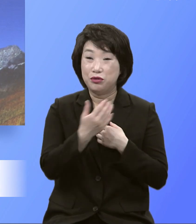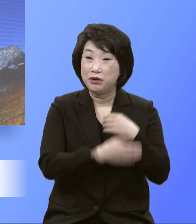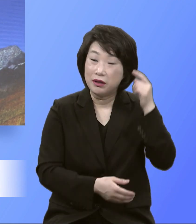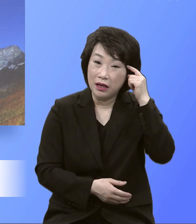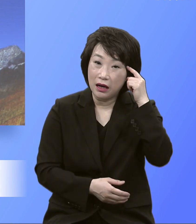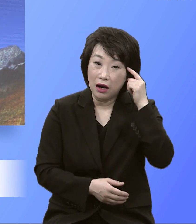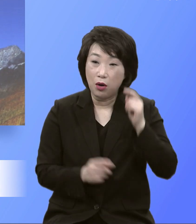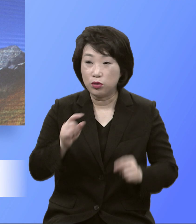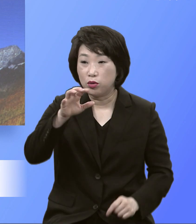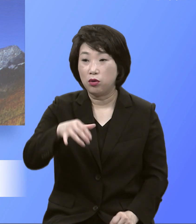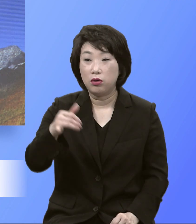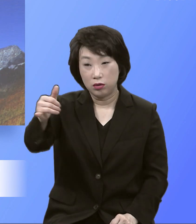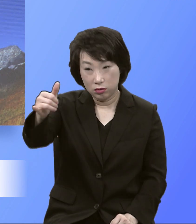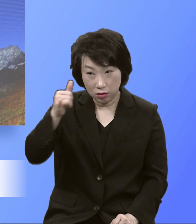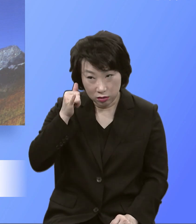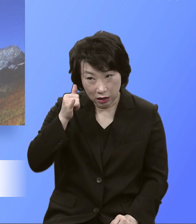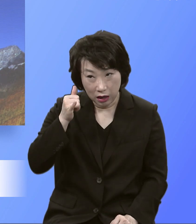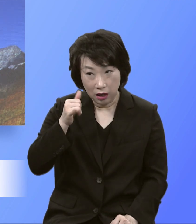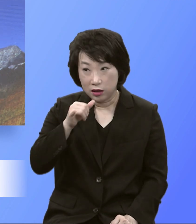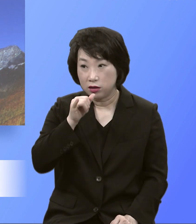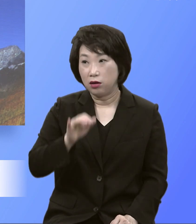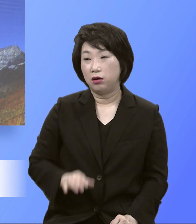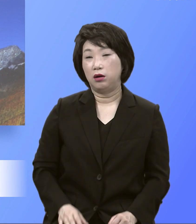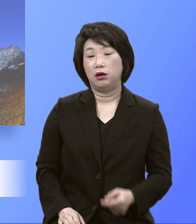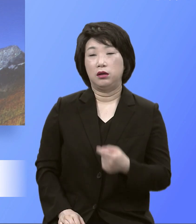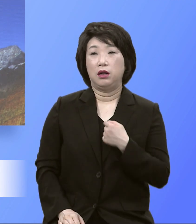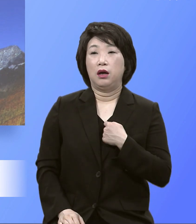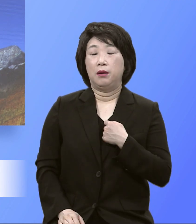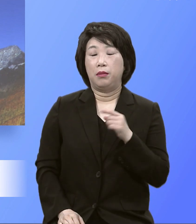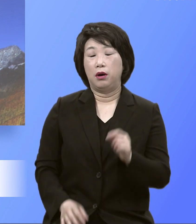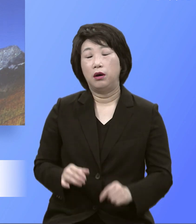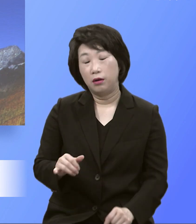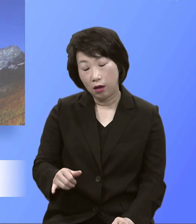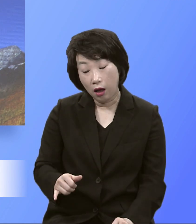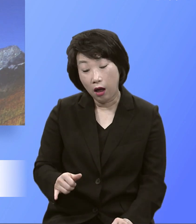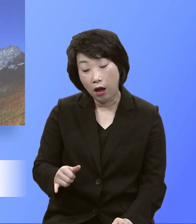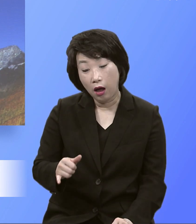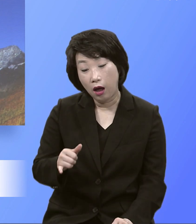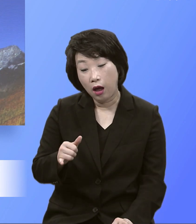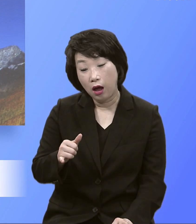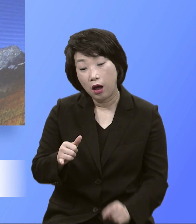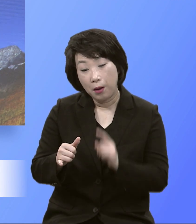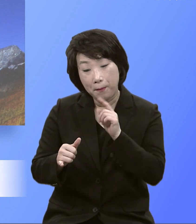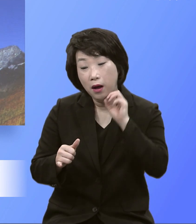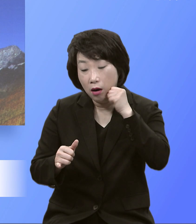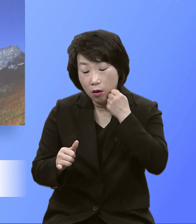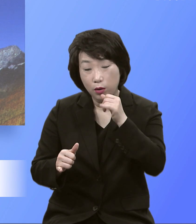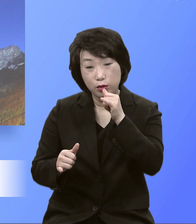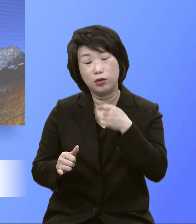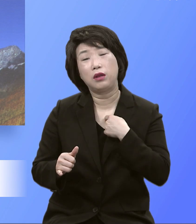어디서 전화가 오면요. 이제 전화를 받으려고 들어요. 말이 안 나와요.